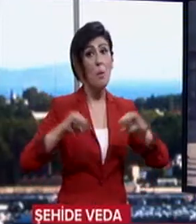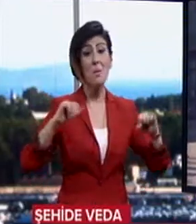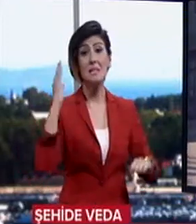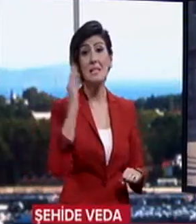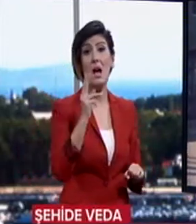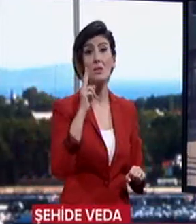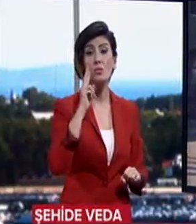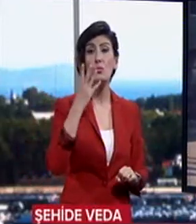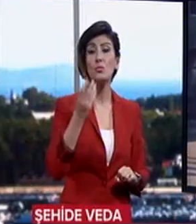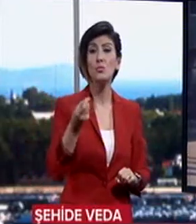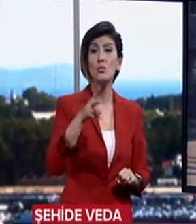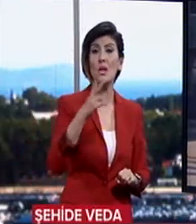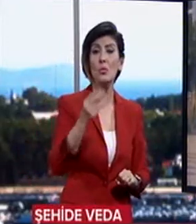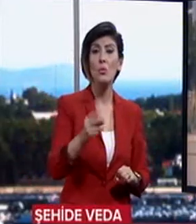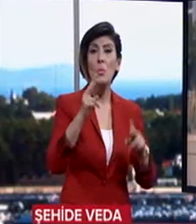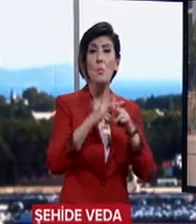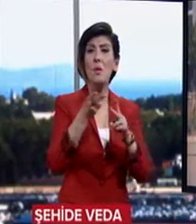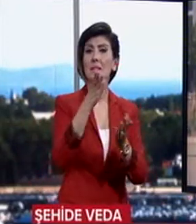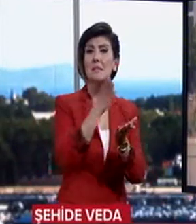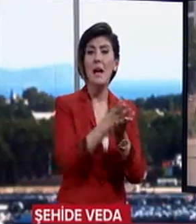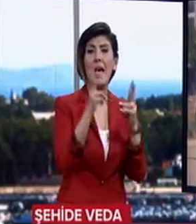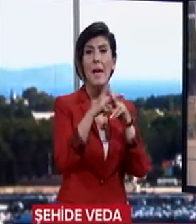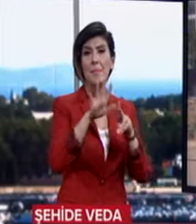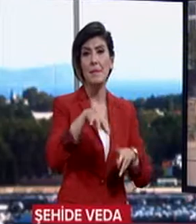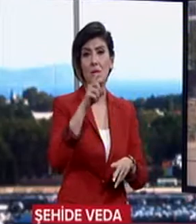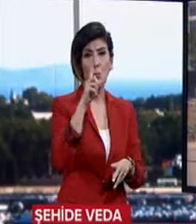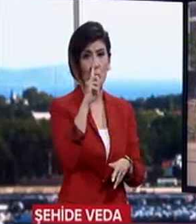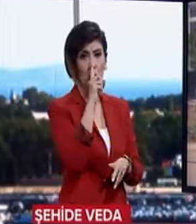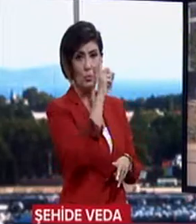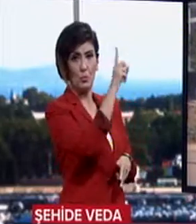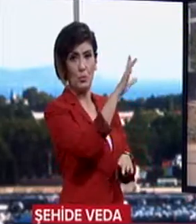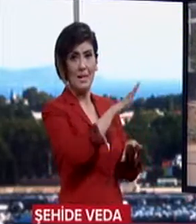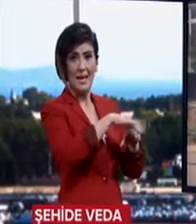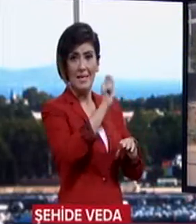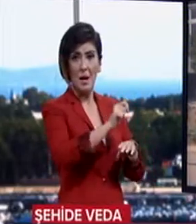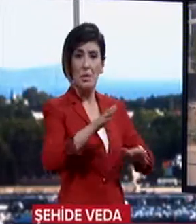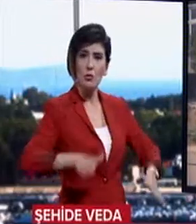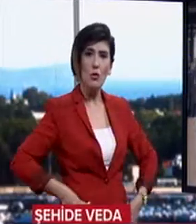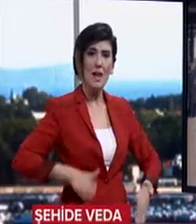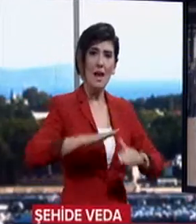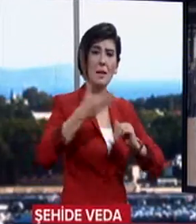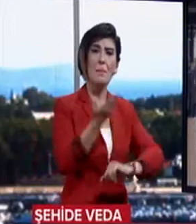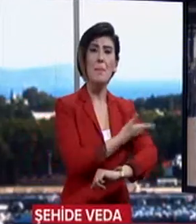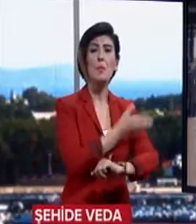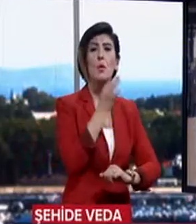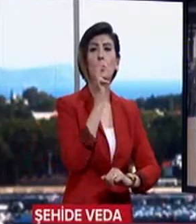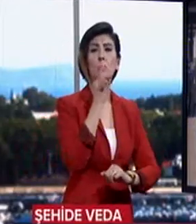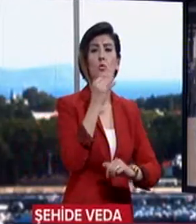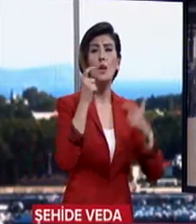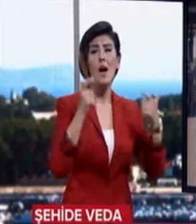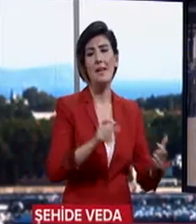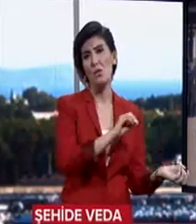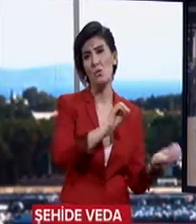Diyarbakır'daki bombalı saldırı sonucu şehit olan polisin naaşı ise Emniyet Müdürlüğü'nde yapılan törenin ardından memleketi